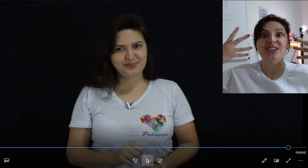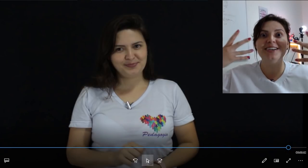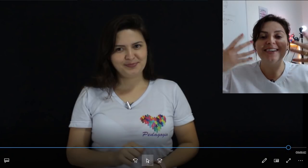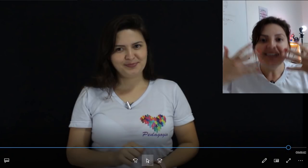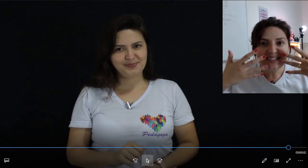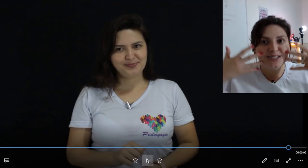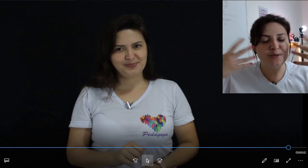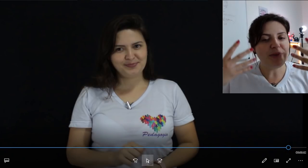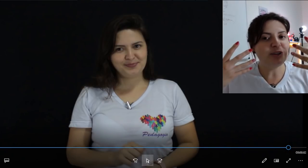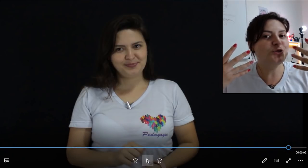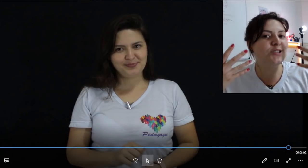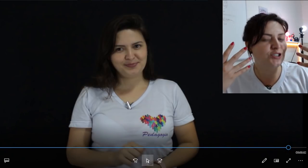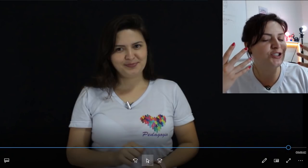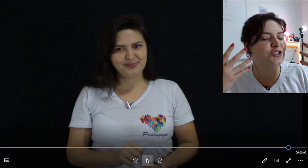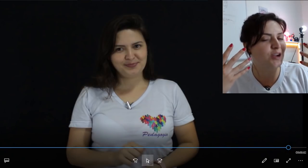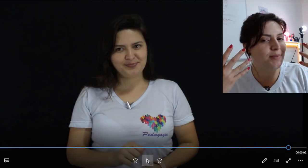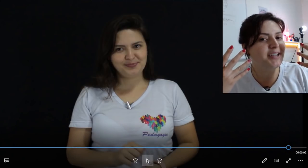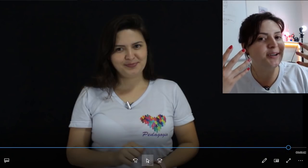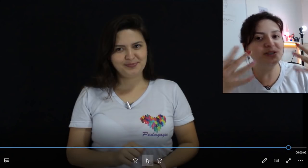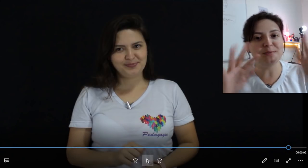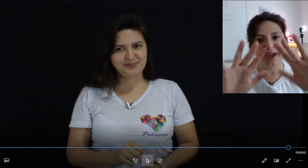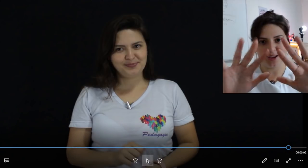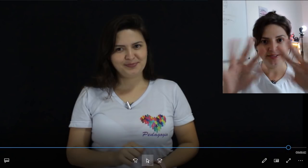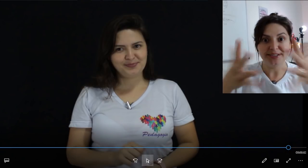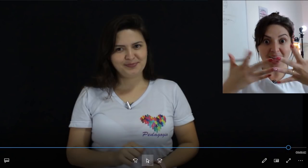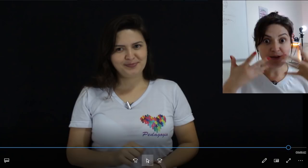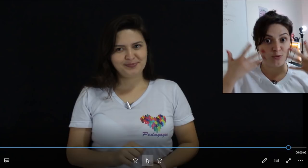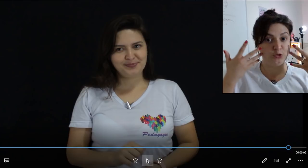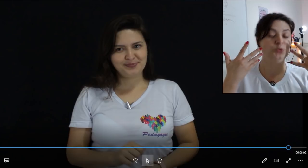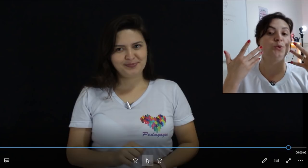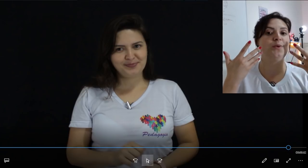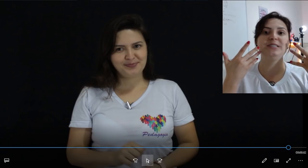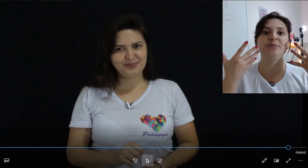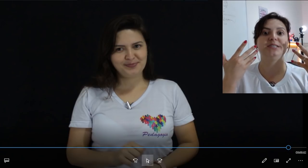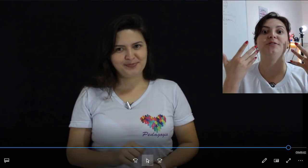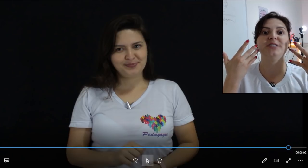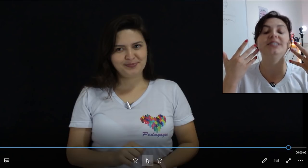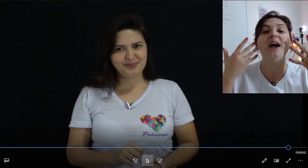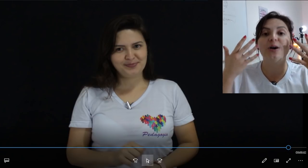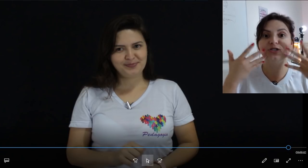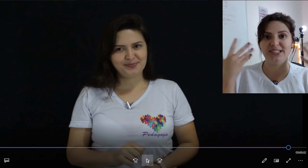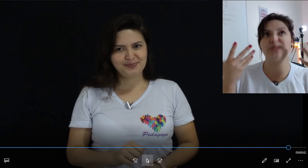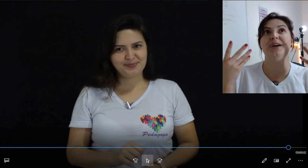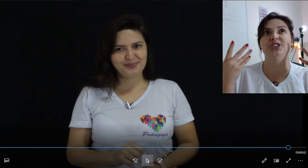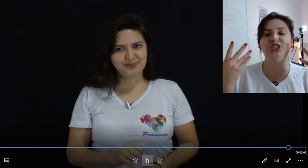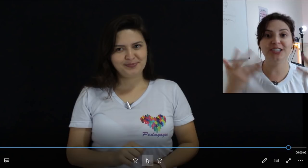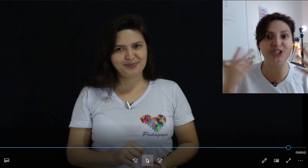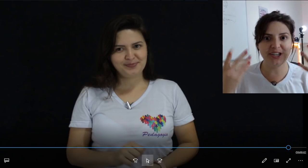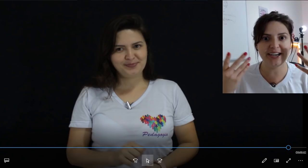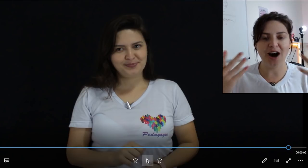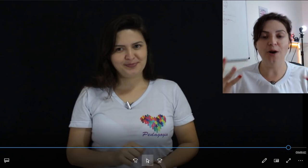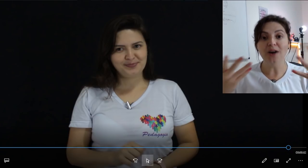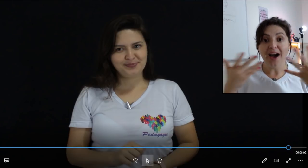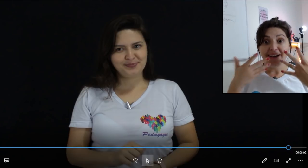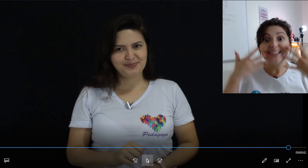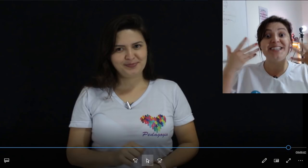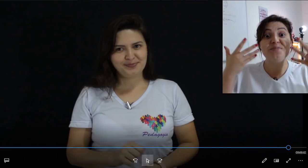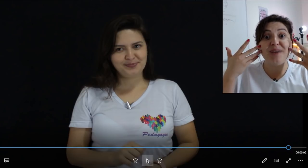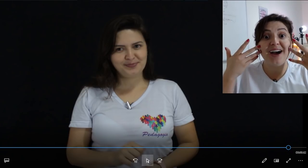de simpático que a gente já aprendeu também. Junto com a expressão facial de simpatia, de legal,